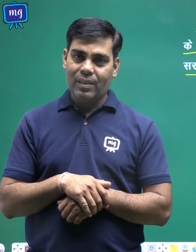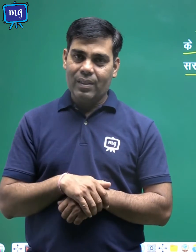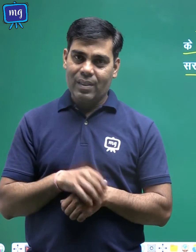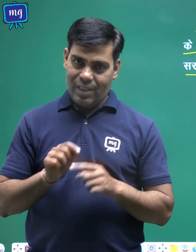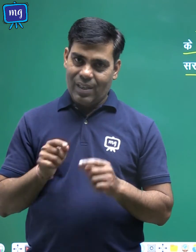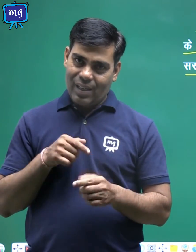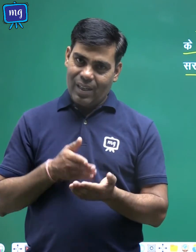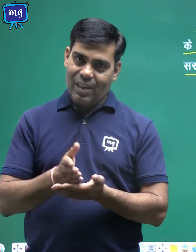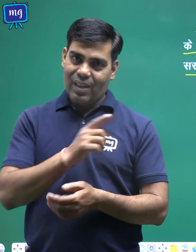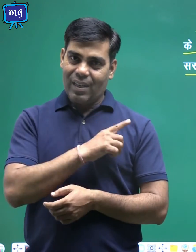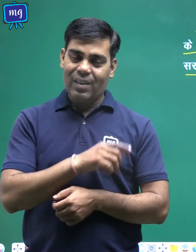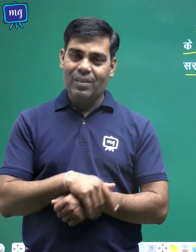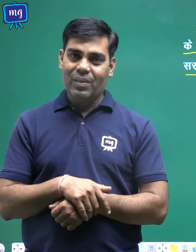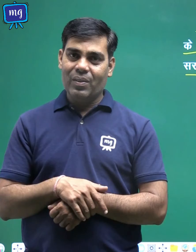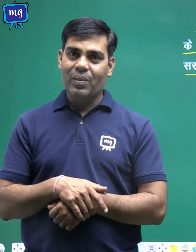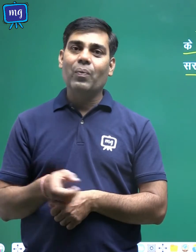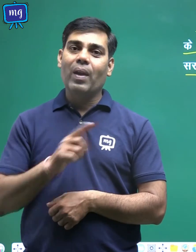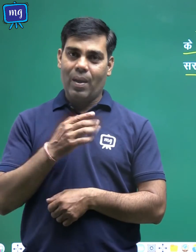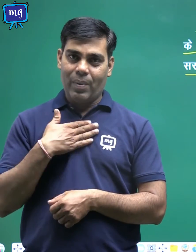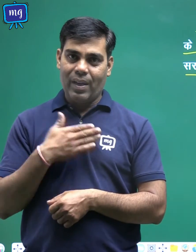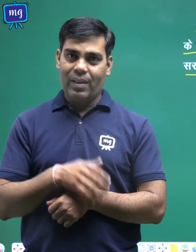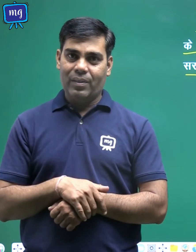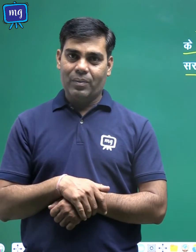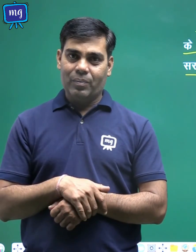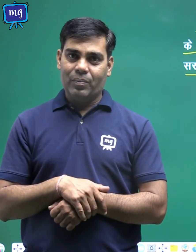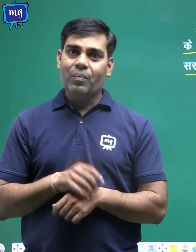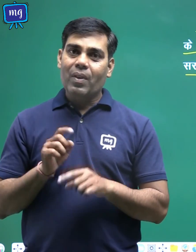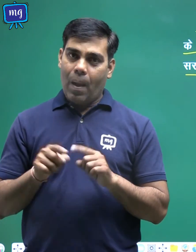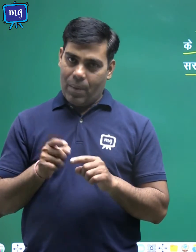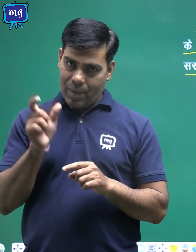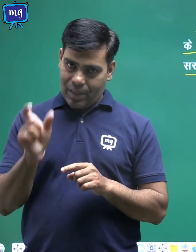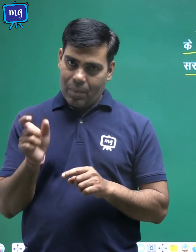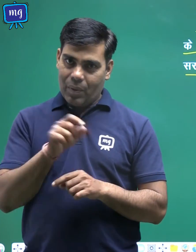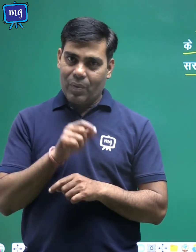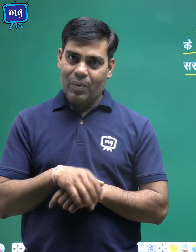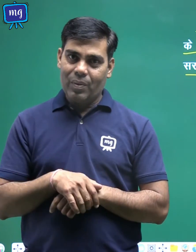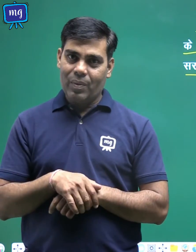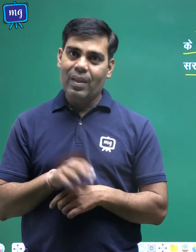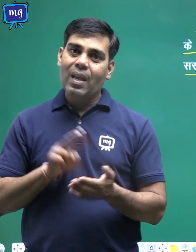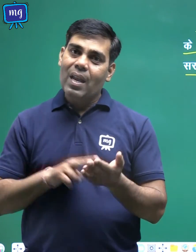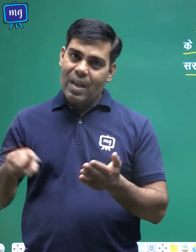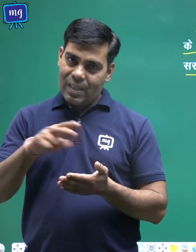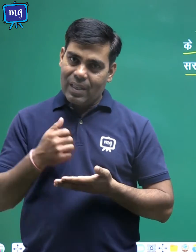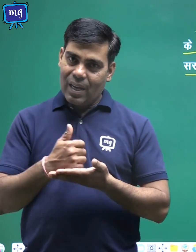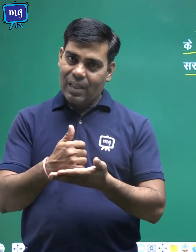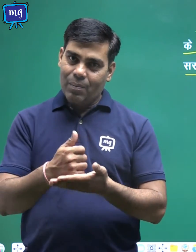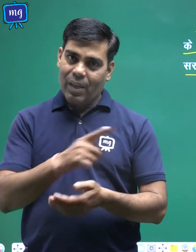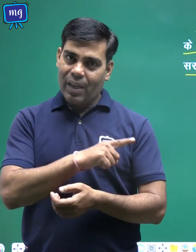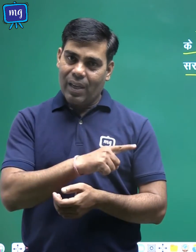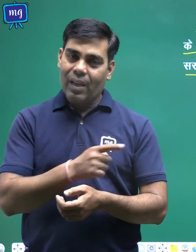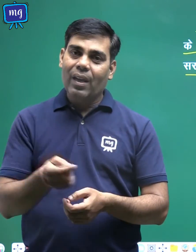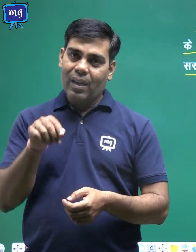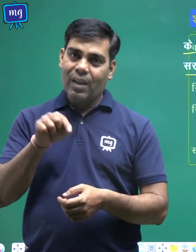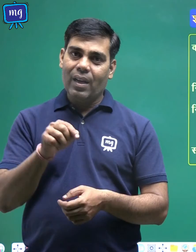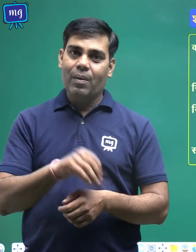कर रहा है। वह अपने मत का प्रयोग राष्ट्रहित में कर रहा